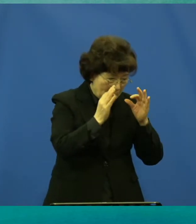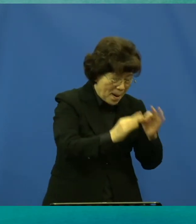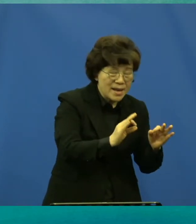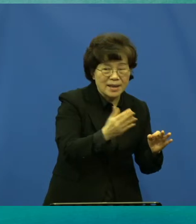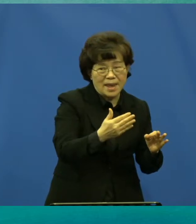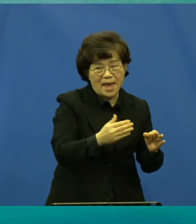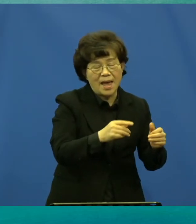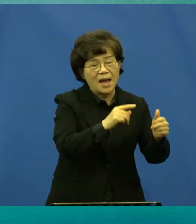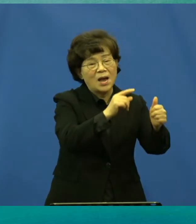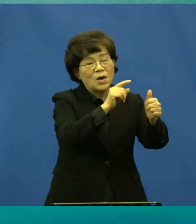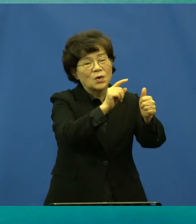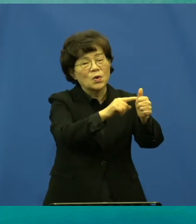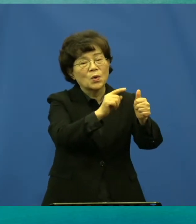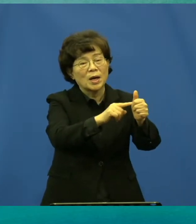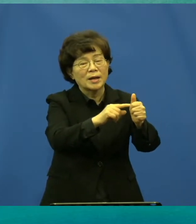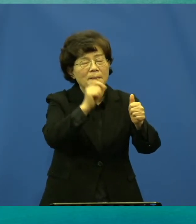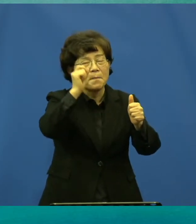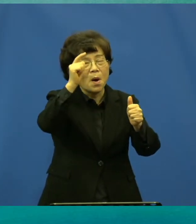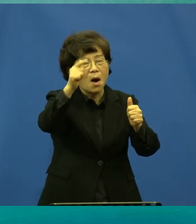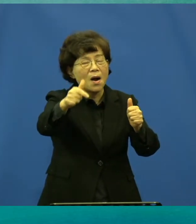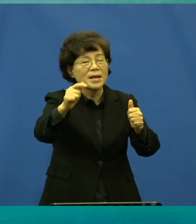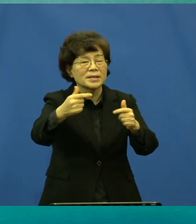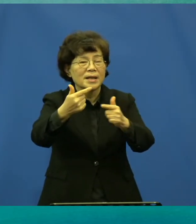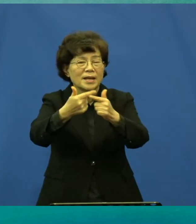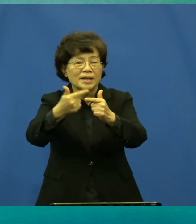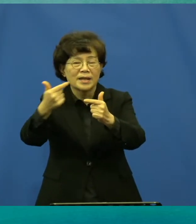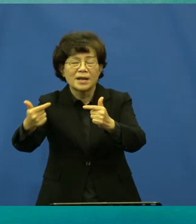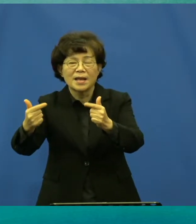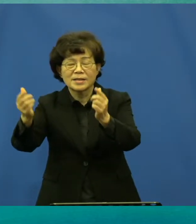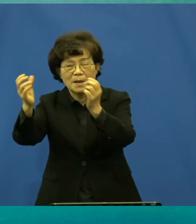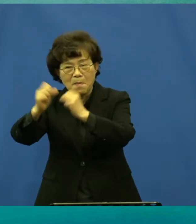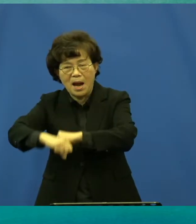요나는 지금 멀리서 관망하는 자로 바뀌었습니다.